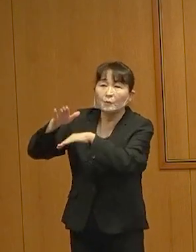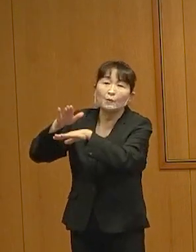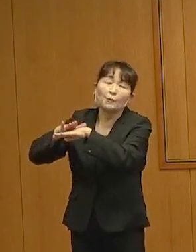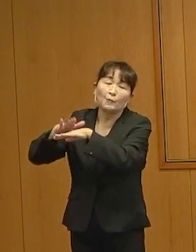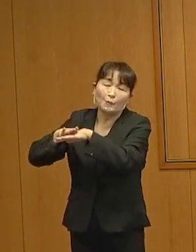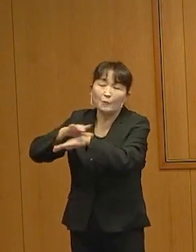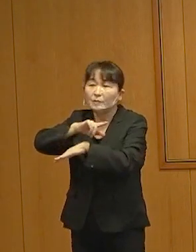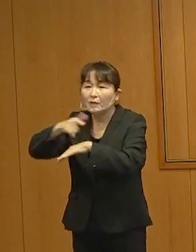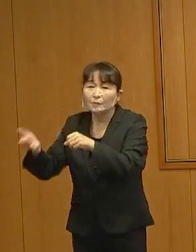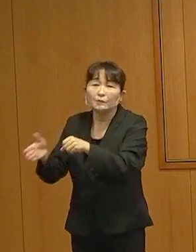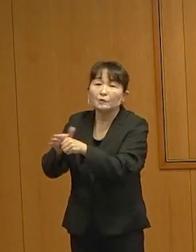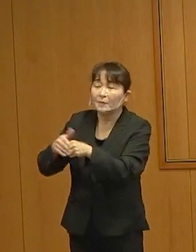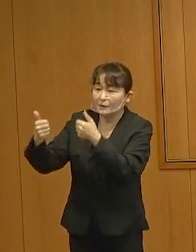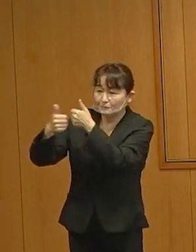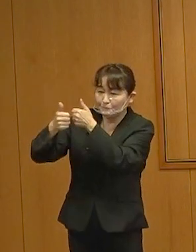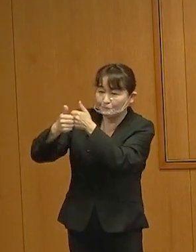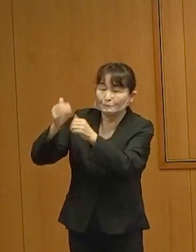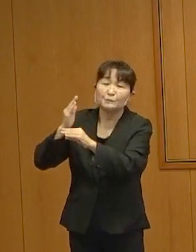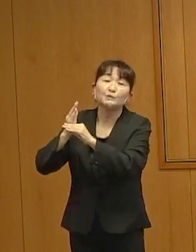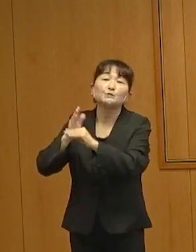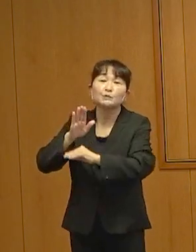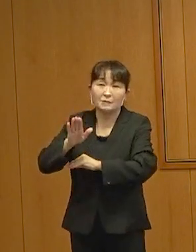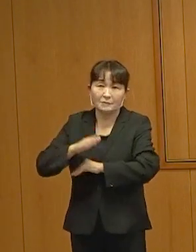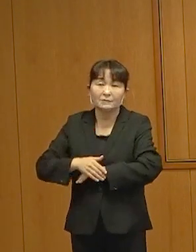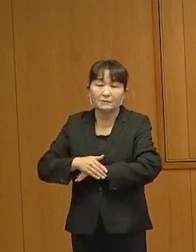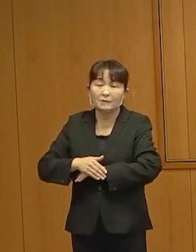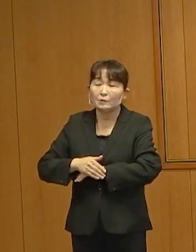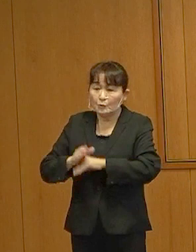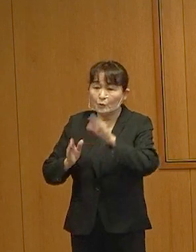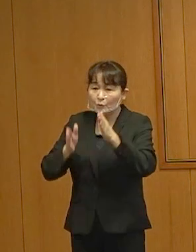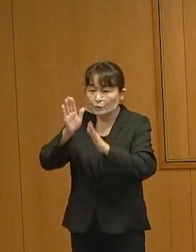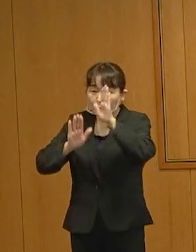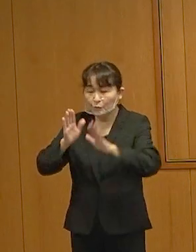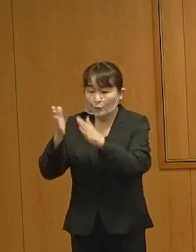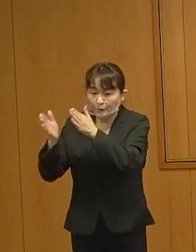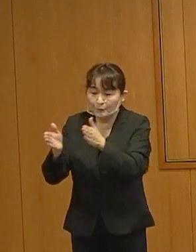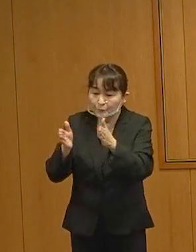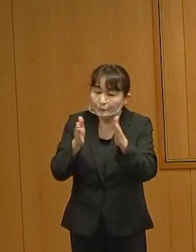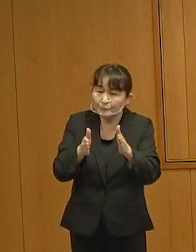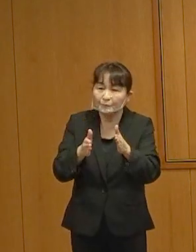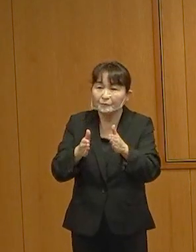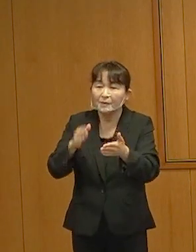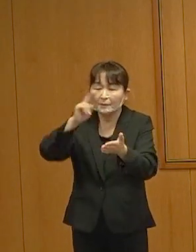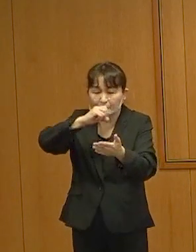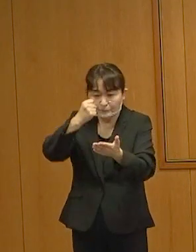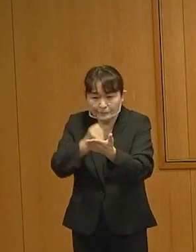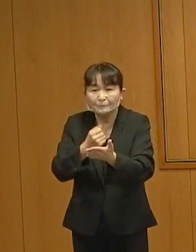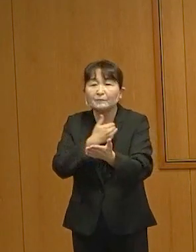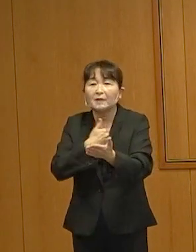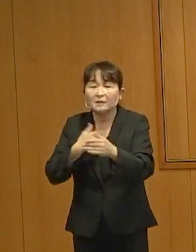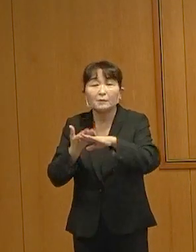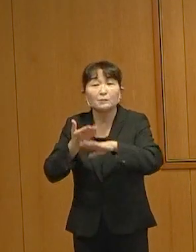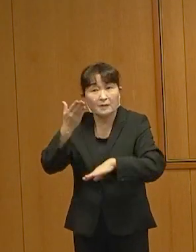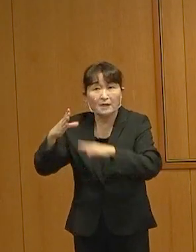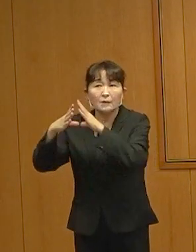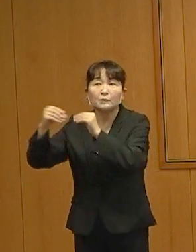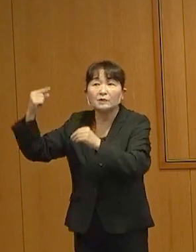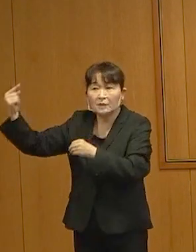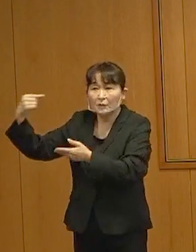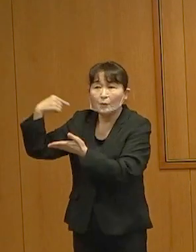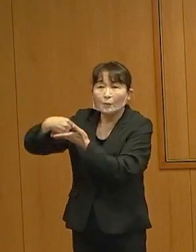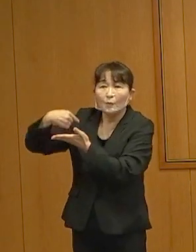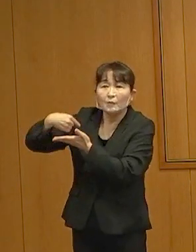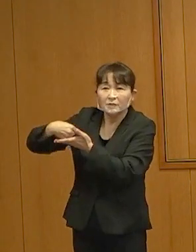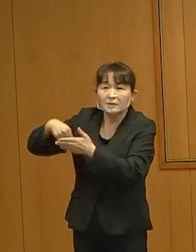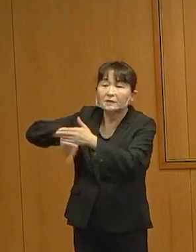を差し上げているところでありまして、その体制ができた時点で国の方針も、まだ国の方針も新しい政権になったば